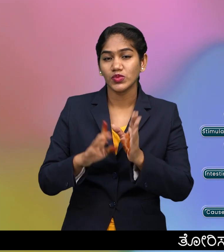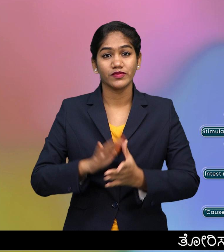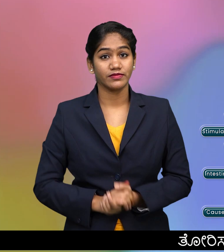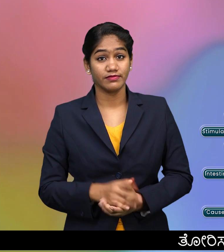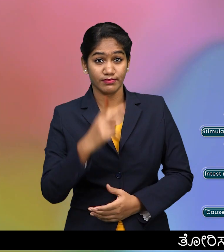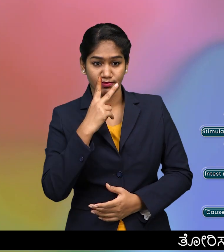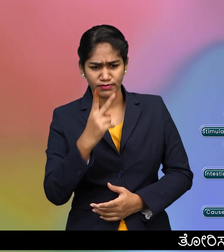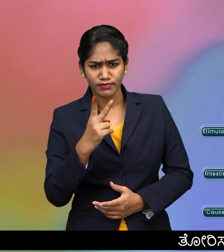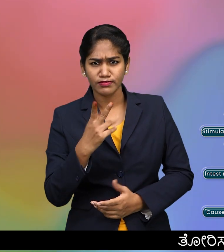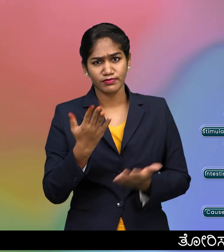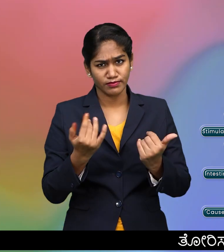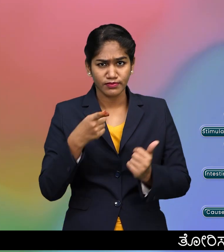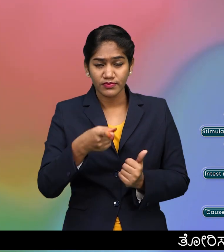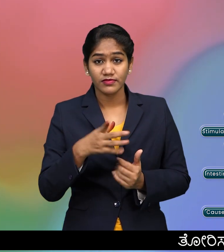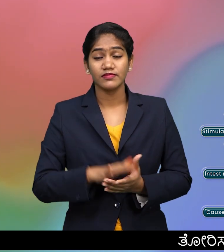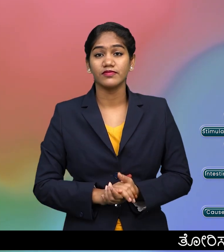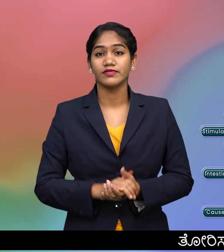ತೋರಿಸುವ ಅಂಗಗಳನ್ನು